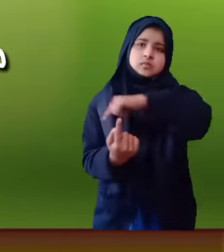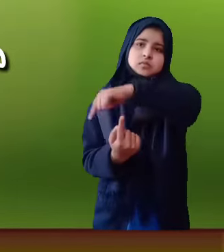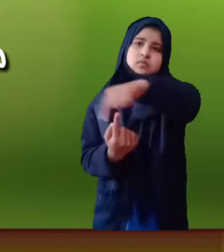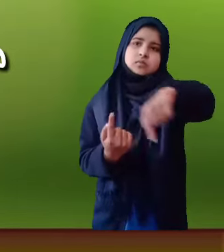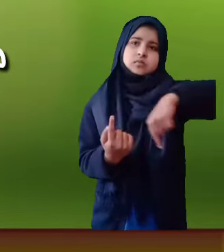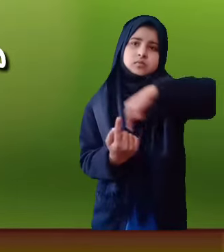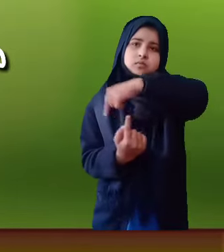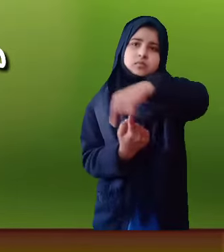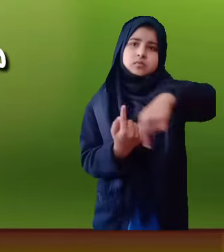महवर